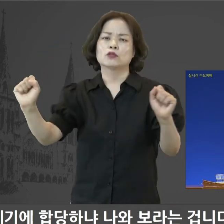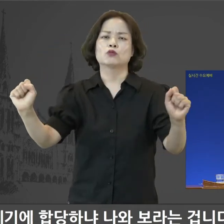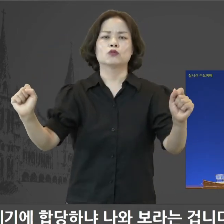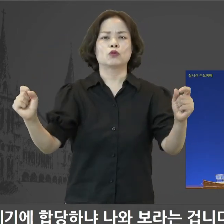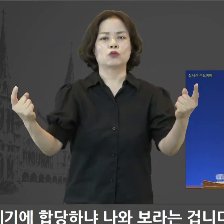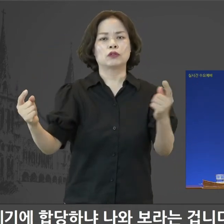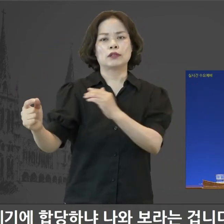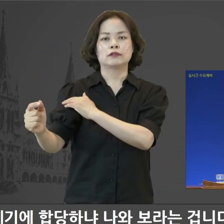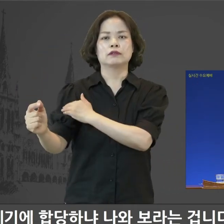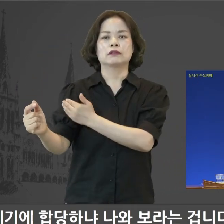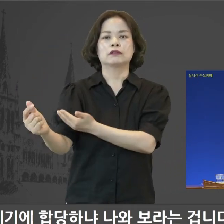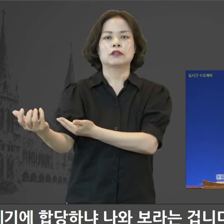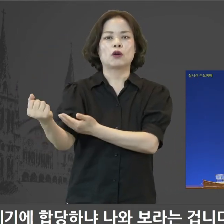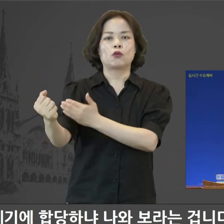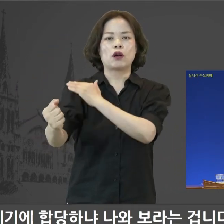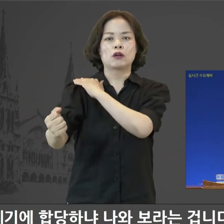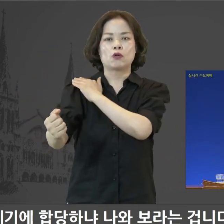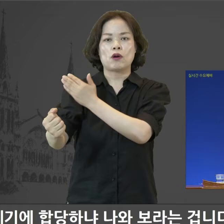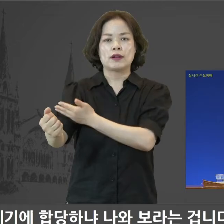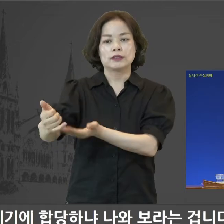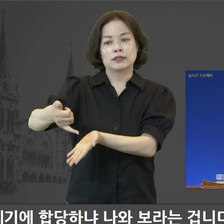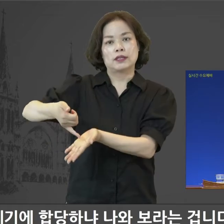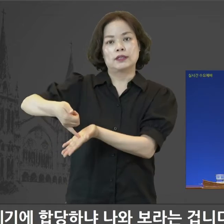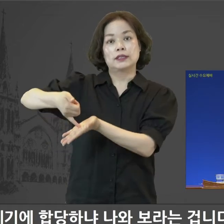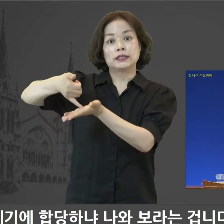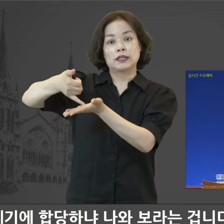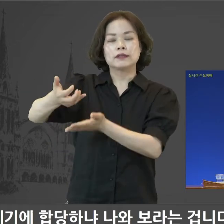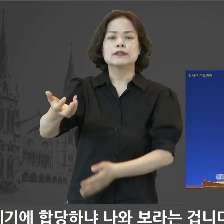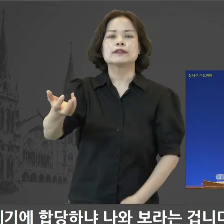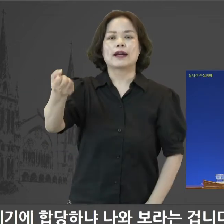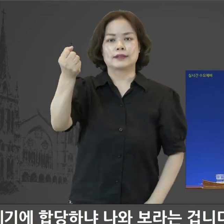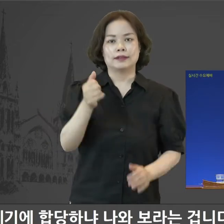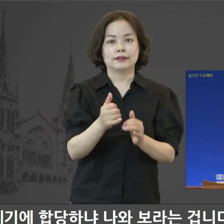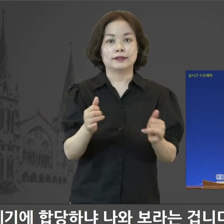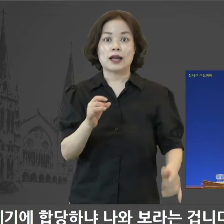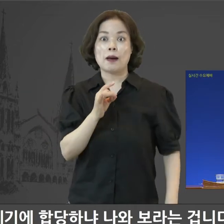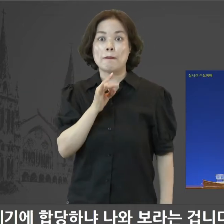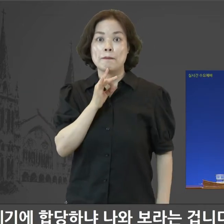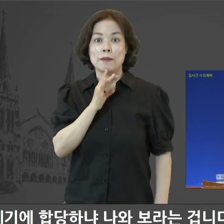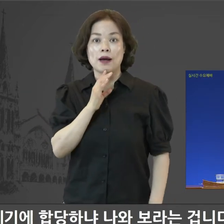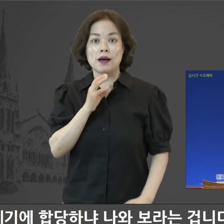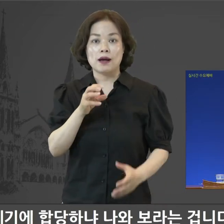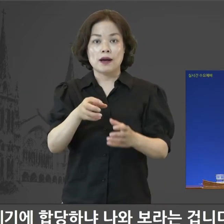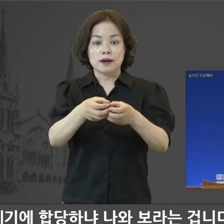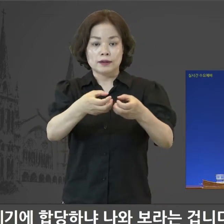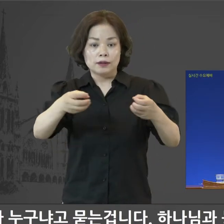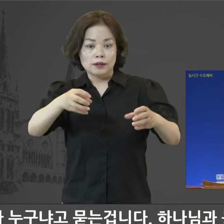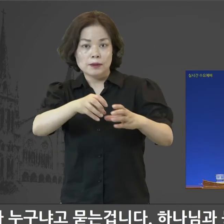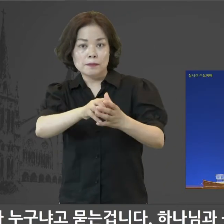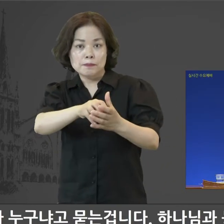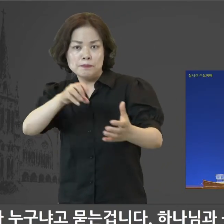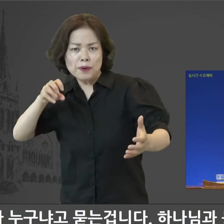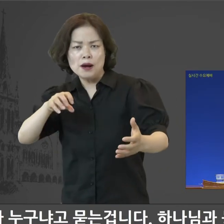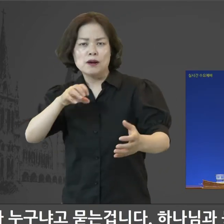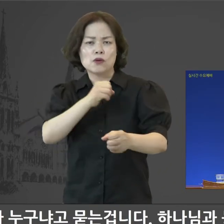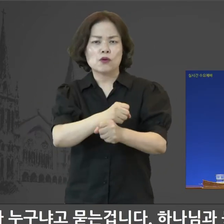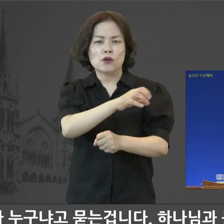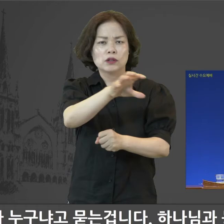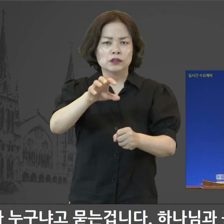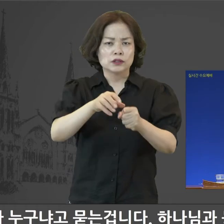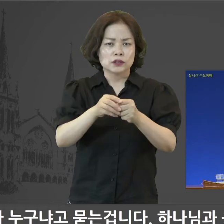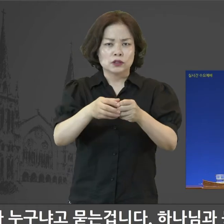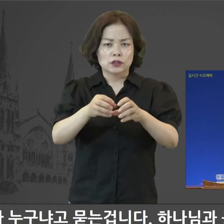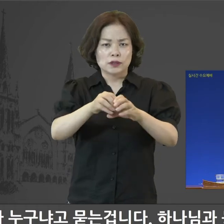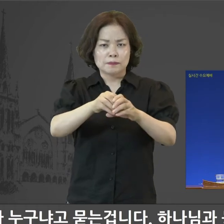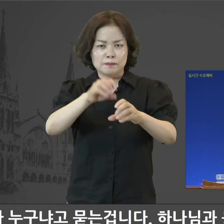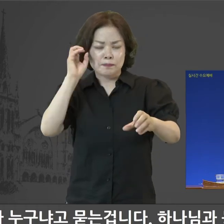동등한 능력과 권위와 인격을 지닌 자만이 그 인을 떼고 그 두루마리를